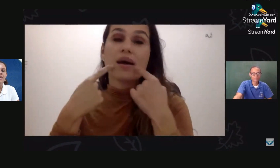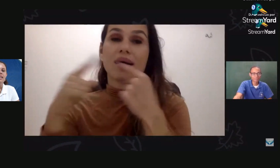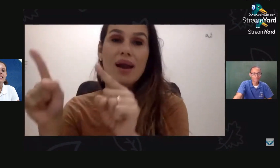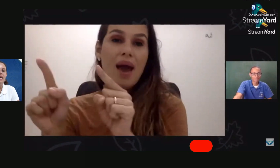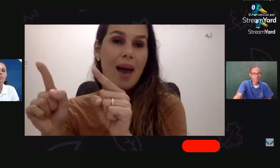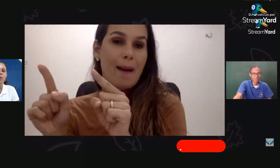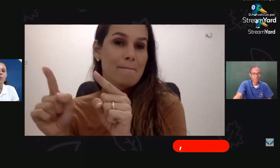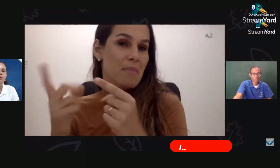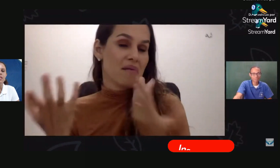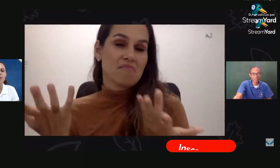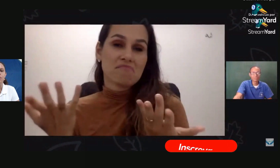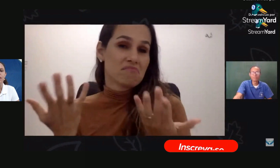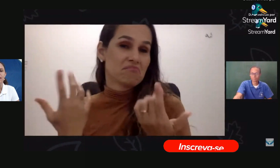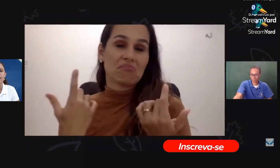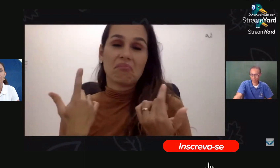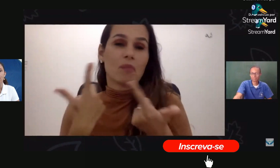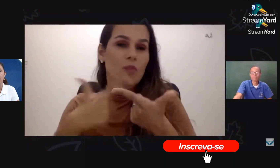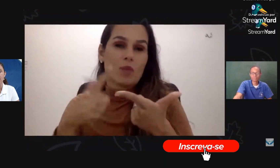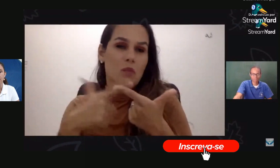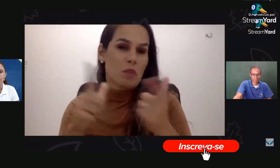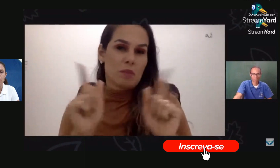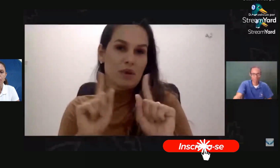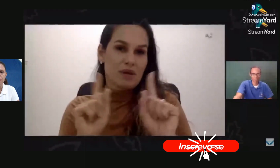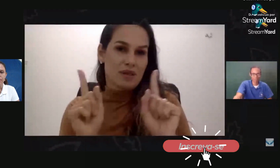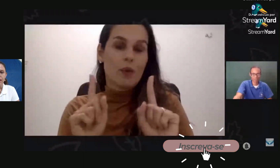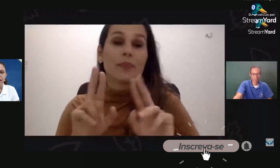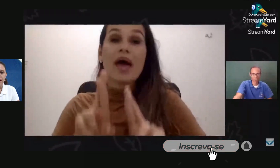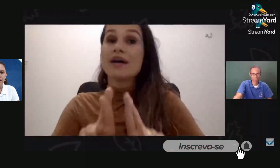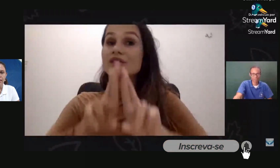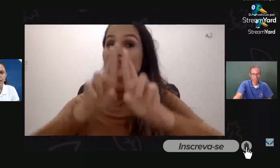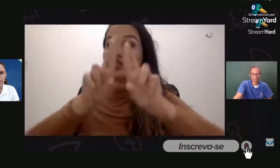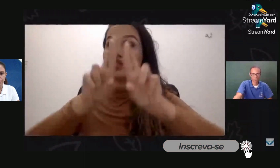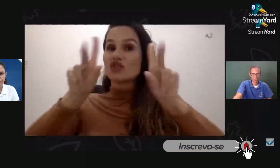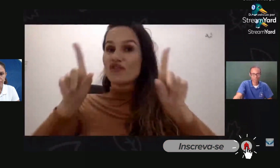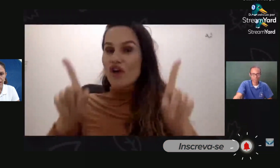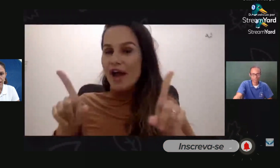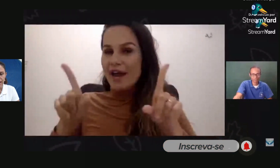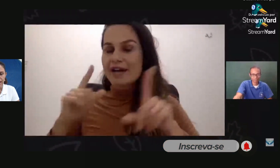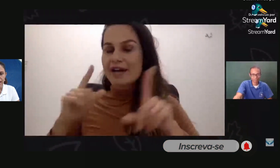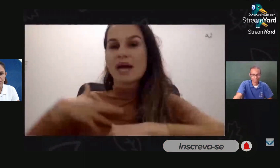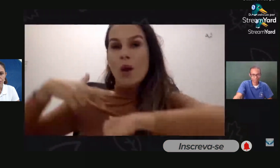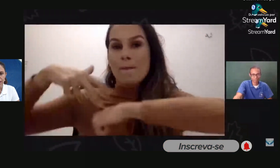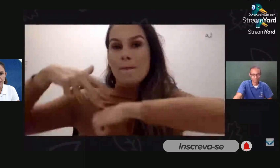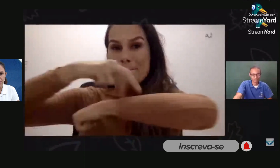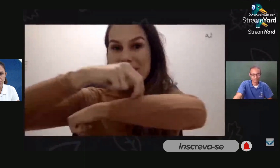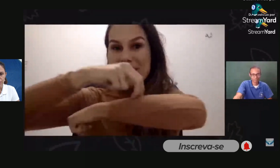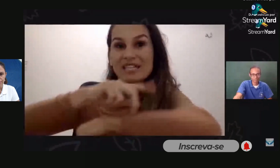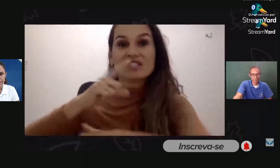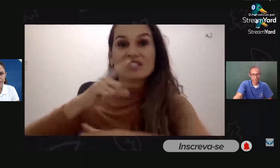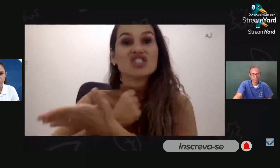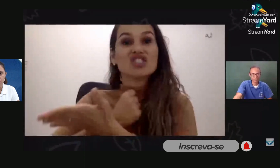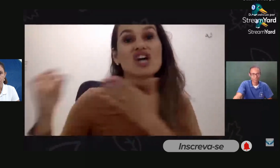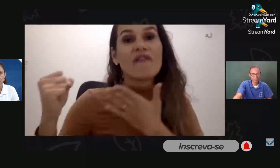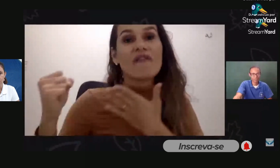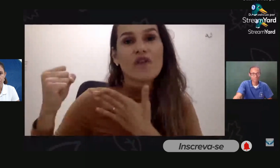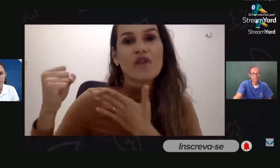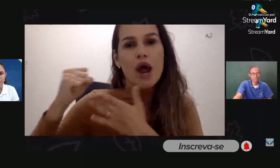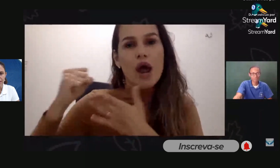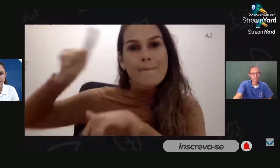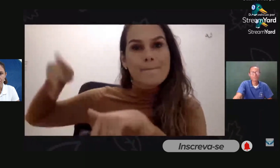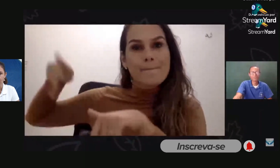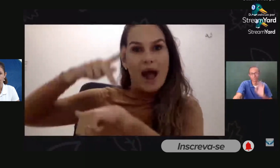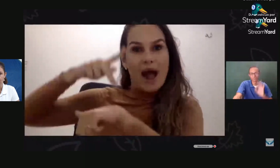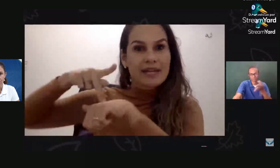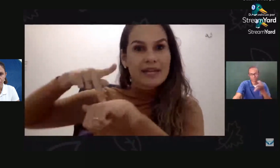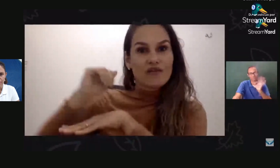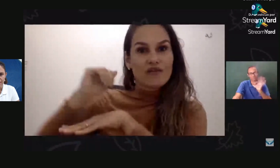ali, se era bom, se era ruim, se a fluência era boa. Então, é diferente, né, no concurso de Miss, por